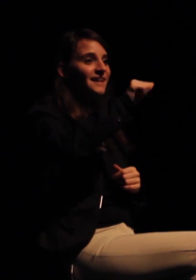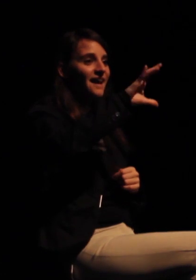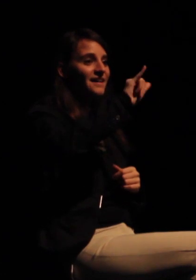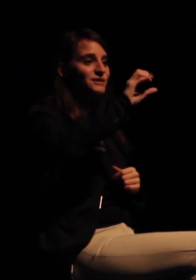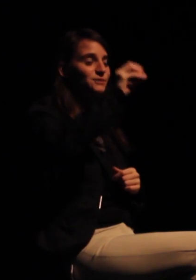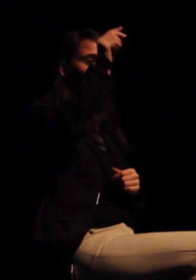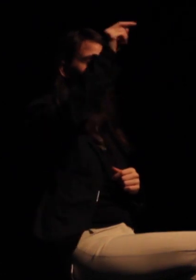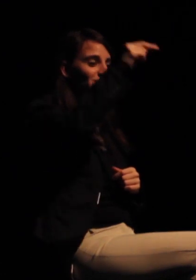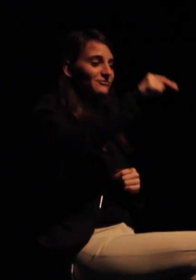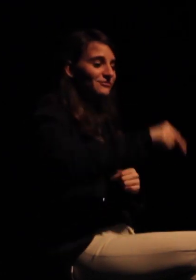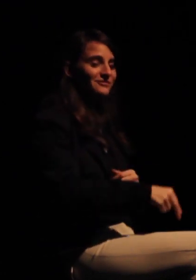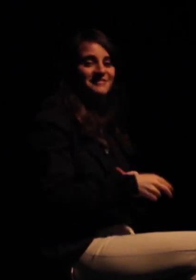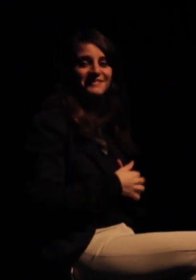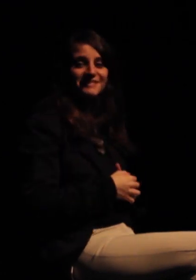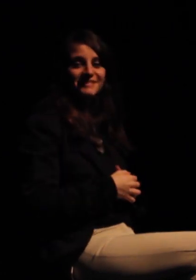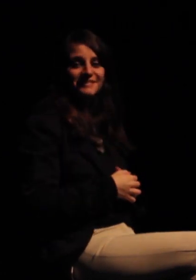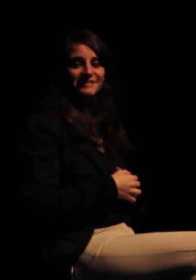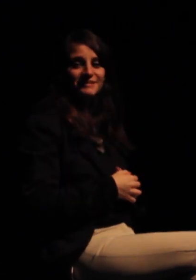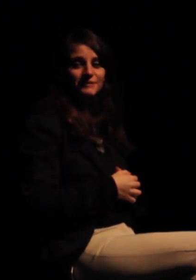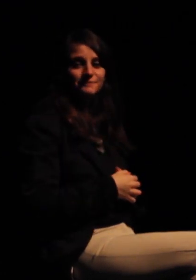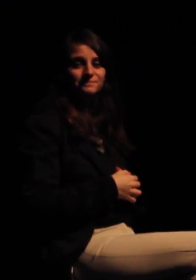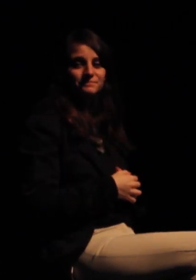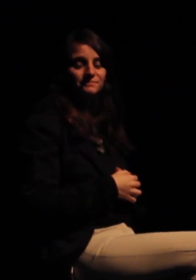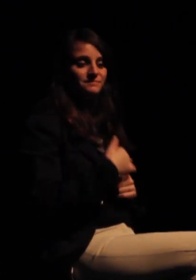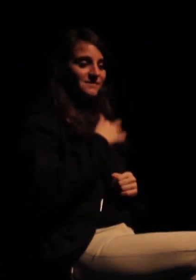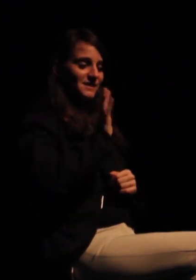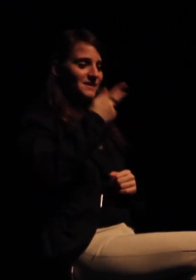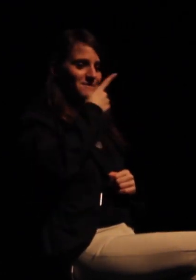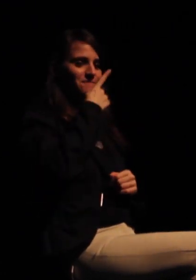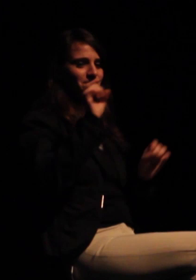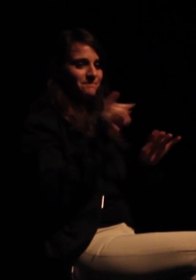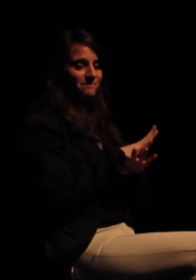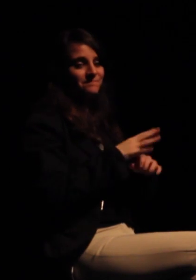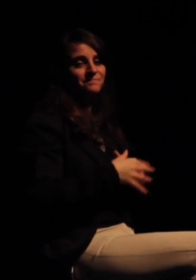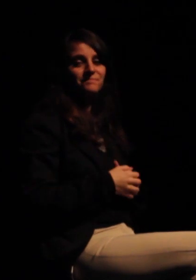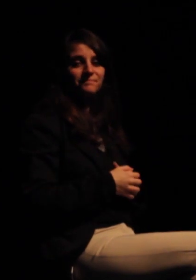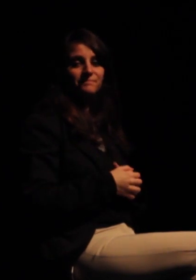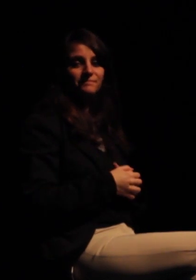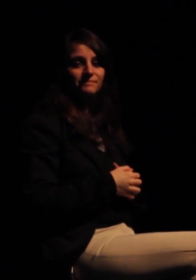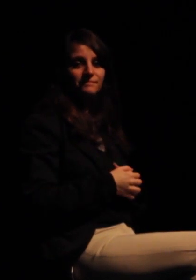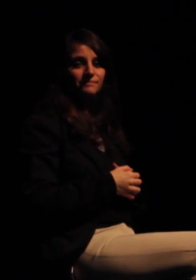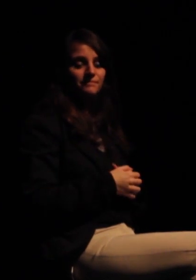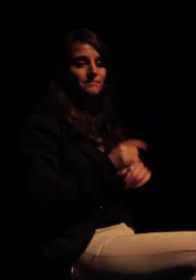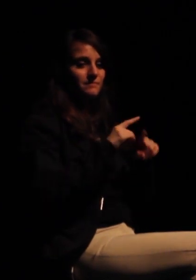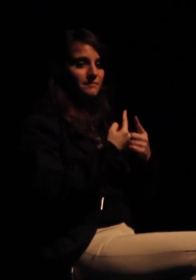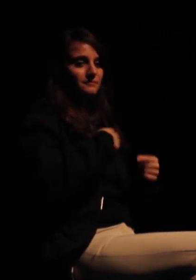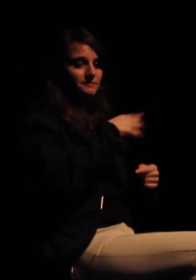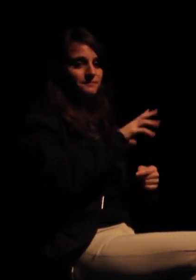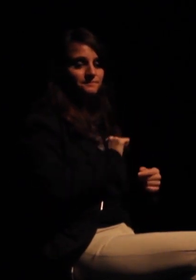caindo. Mas eu já fiz uma crônica sobre isso. Mas